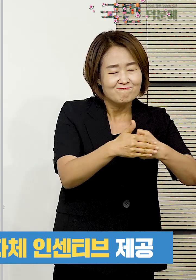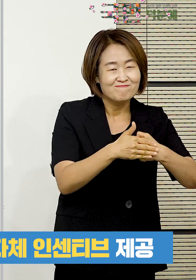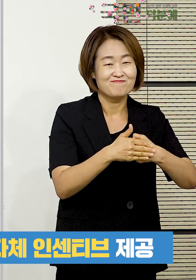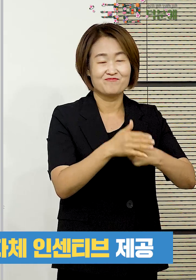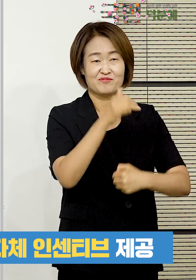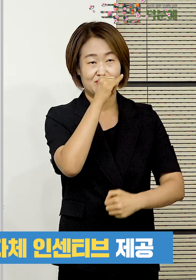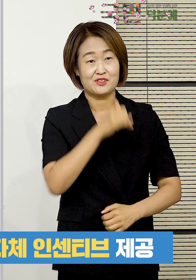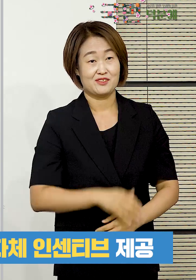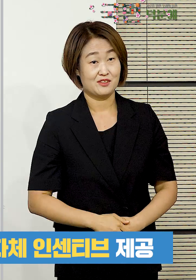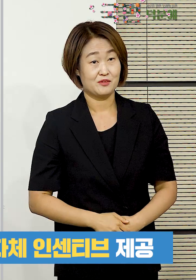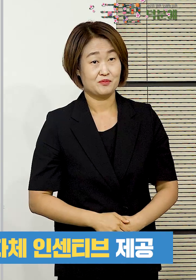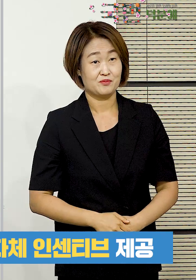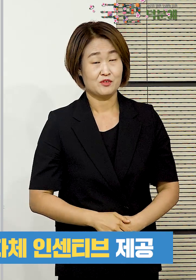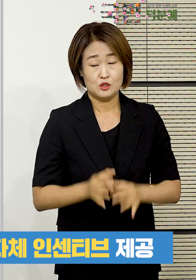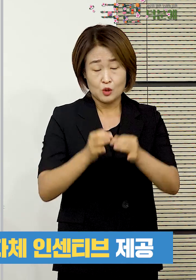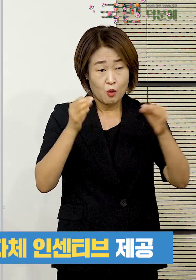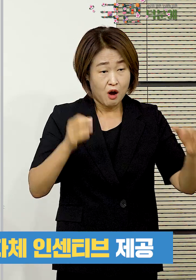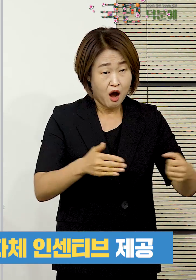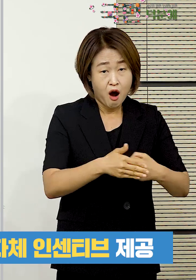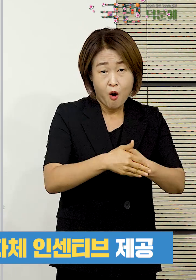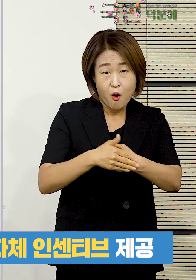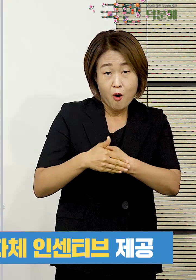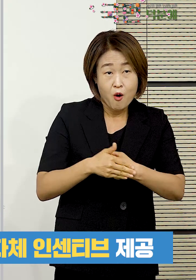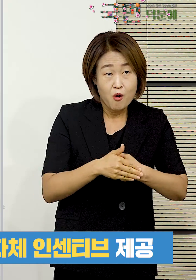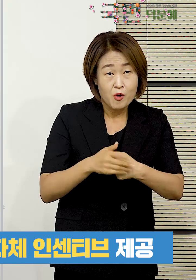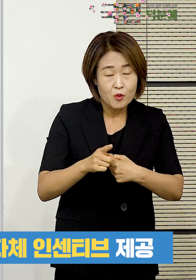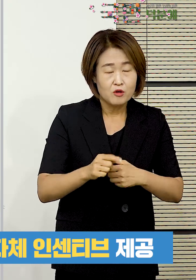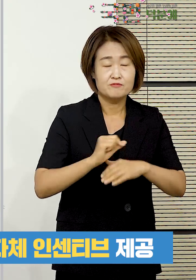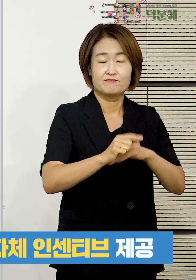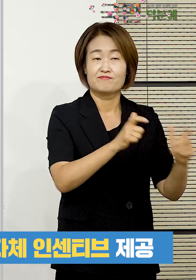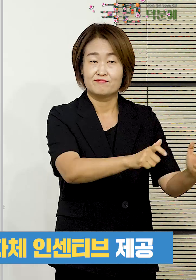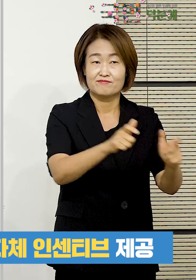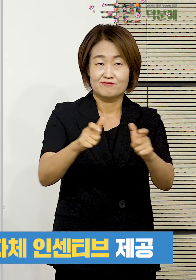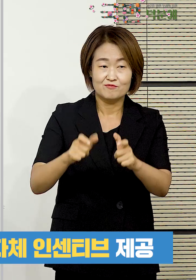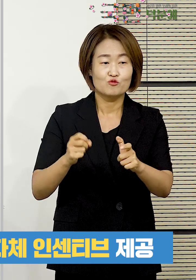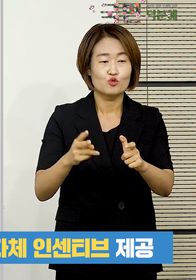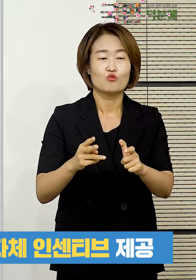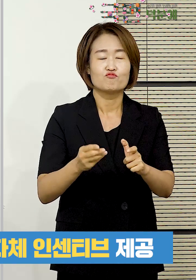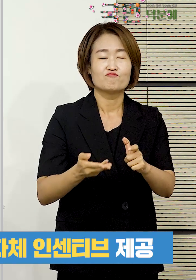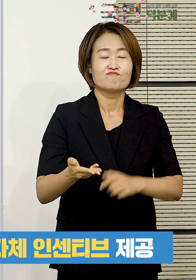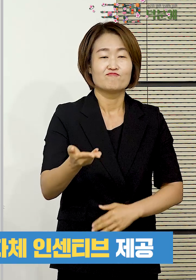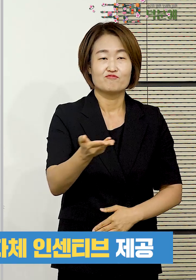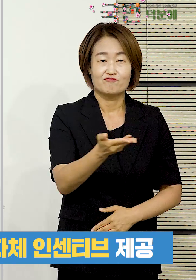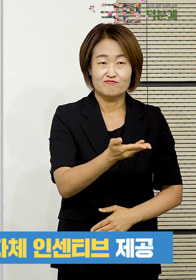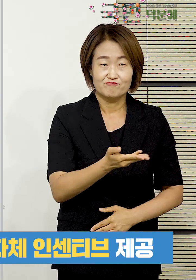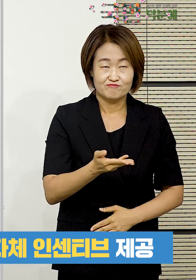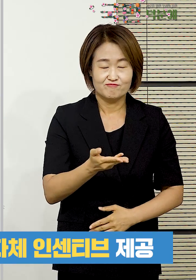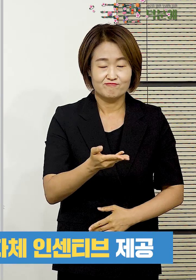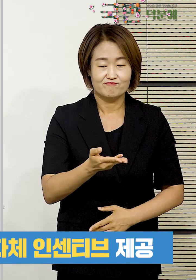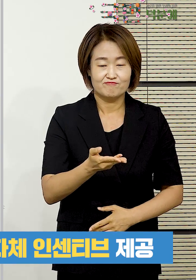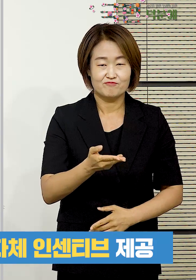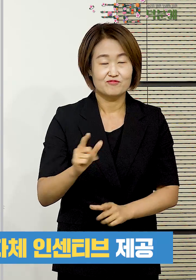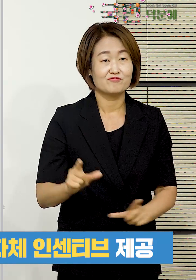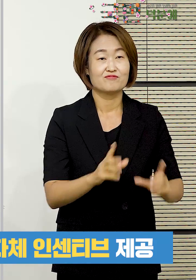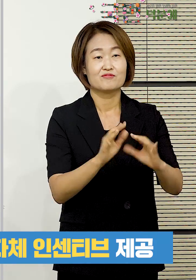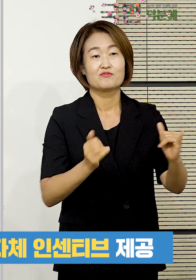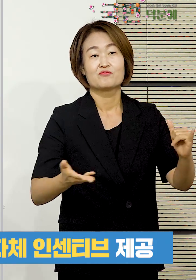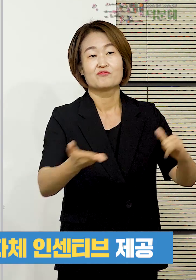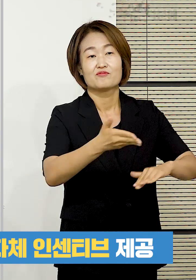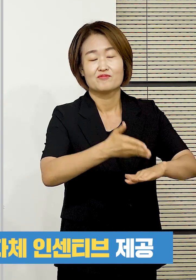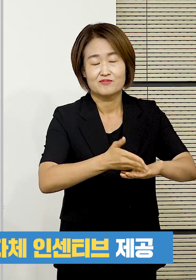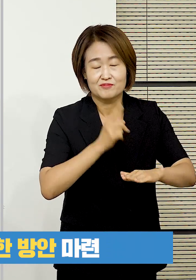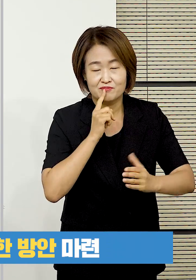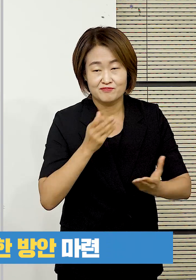적극적인 협조가 있었습니다. 그간 적극적으로 협조해 주신 여러 지자체와 지역 주민들께 다시 한번